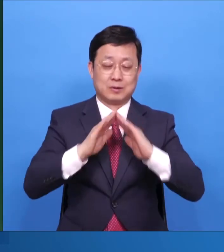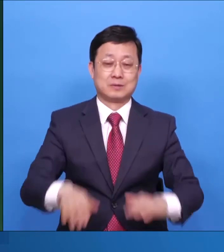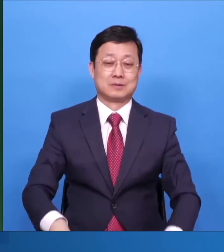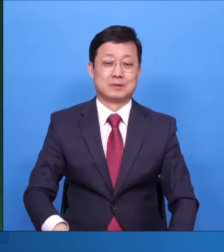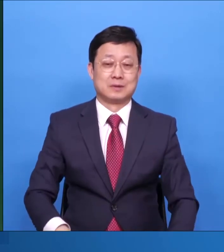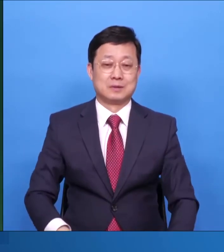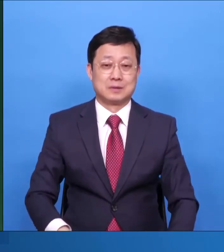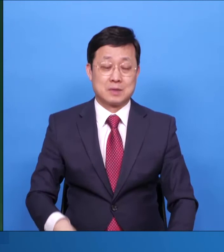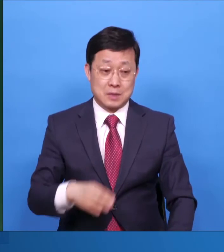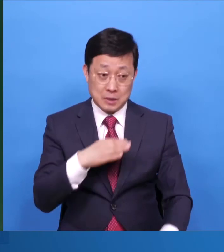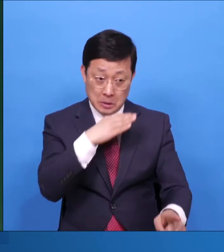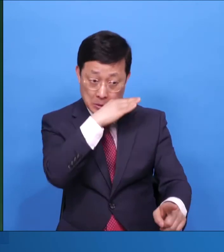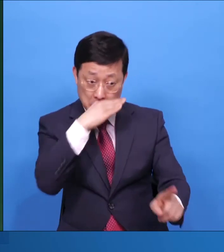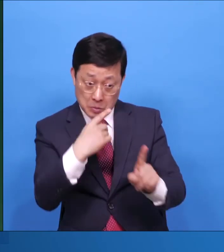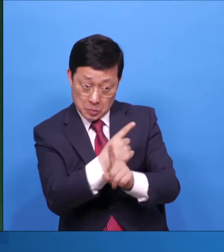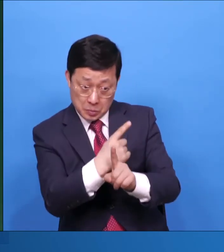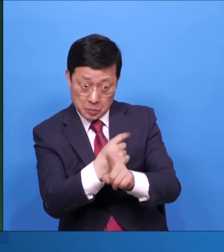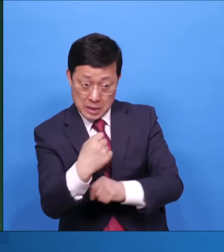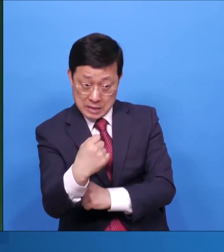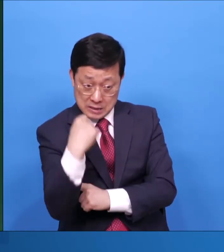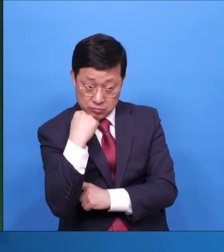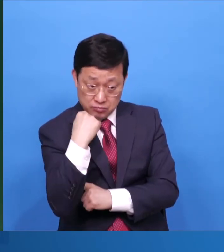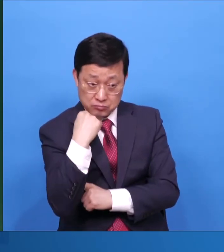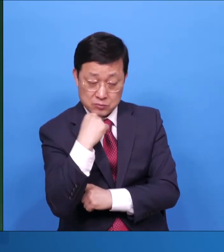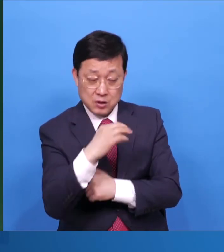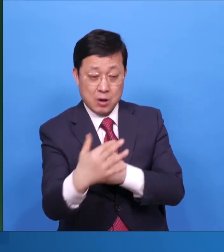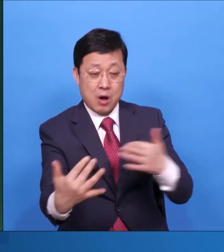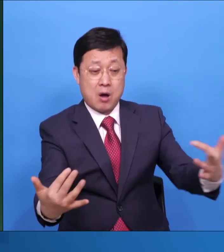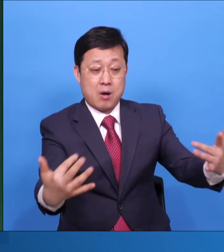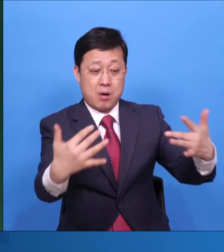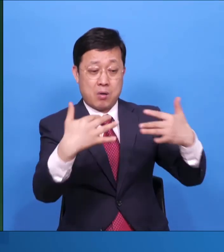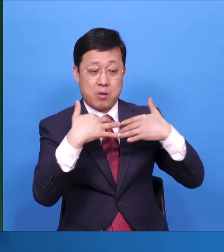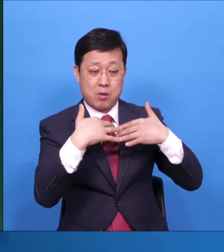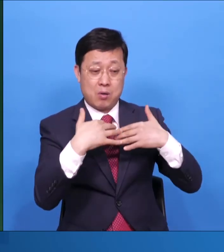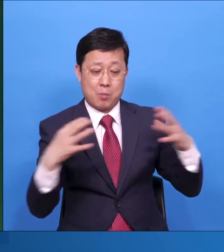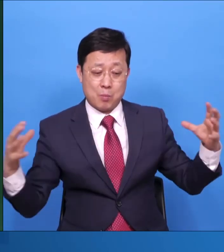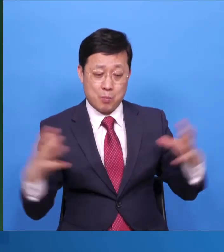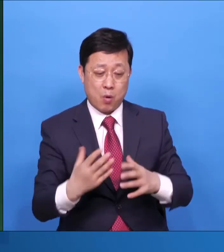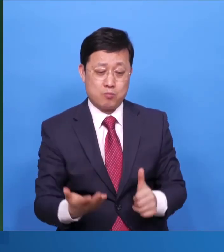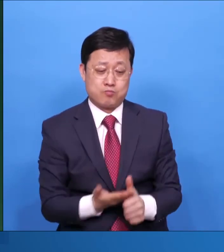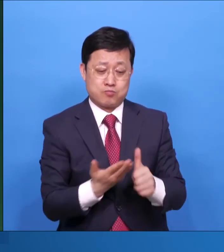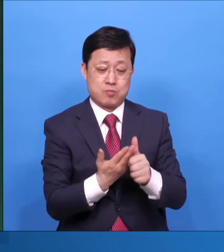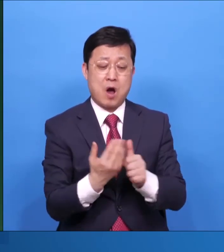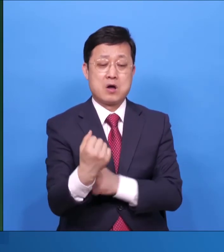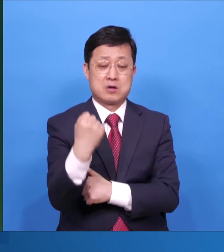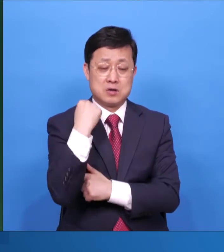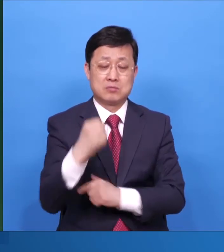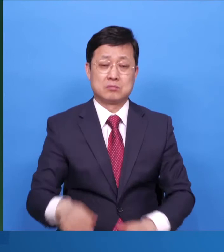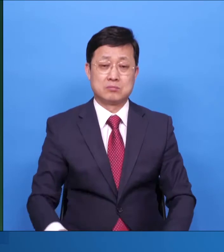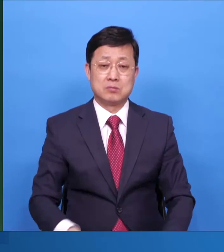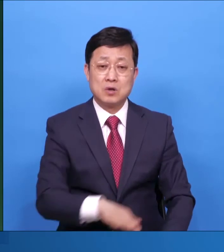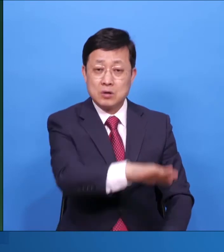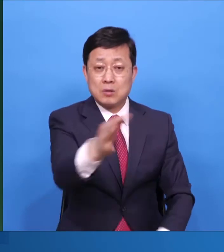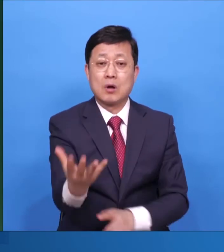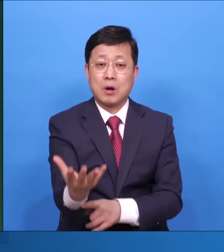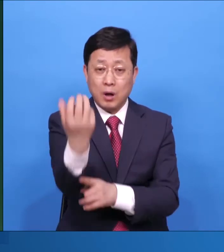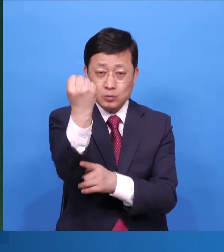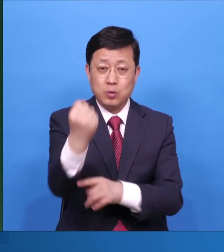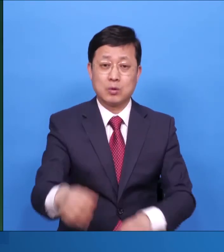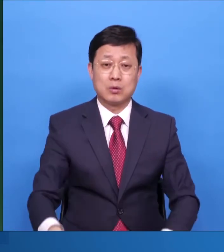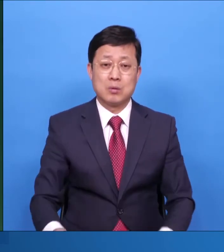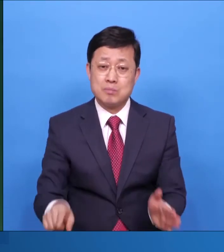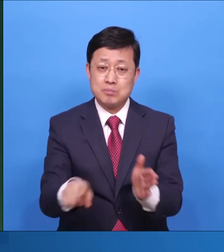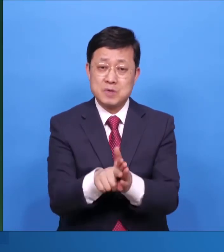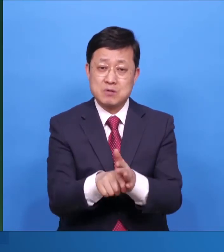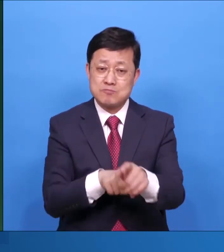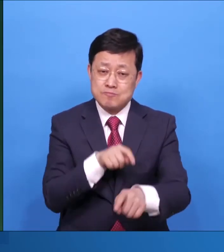치유할 수 있는 힘이 있다면요. 플랫폼 돼요. ¿Cuál es la plataforma? Si ustedes pueden llegar a 그렇죠. sanar eso, eso será una plataforma. 있습니다, 여러분에게. Tienen que tenerlo. 믿고 하셔야